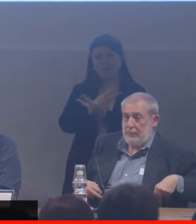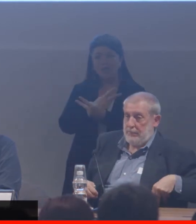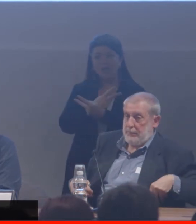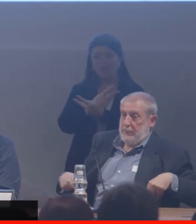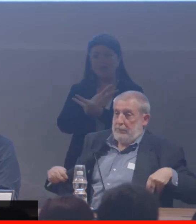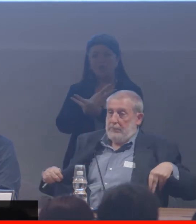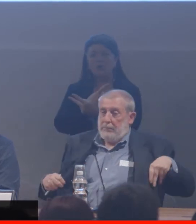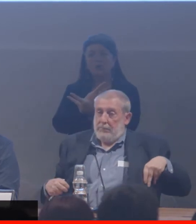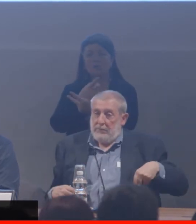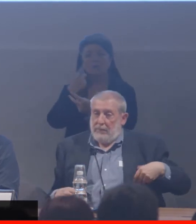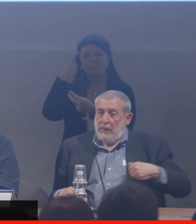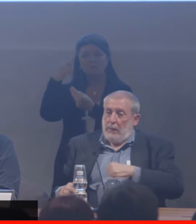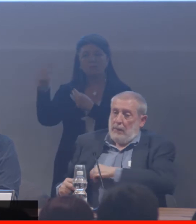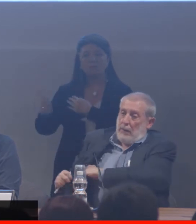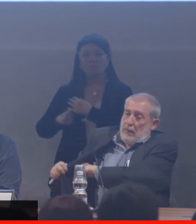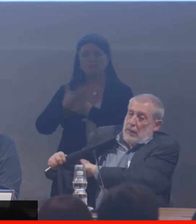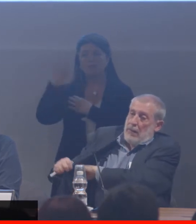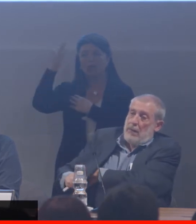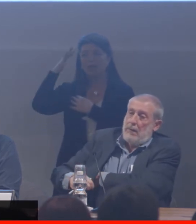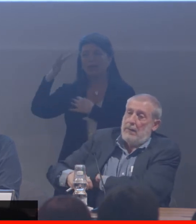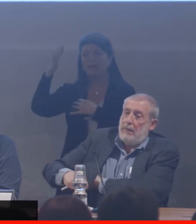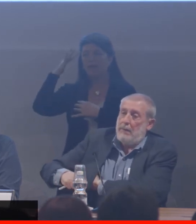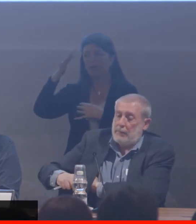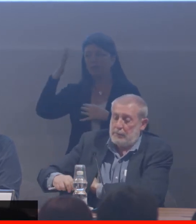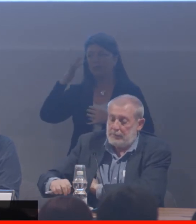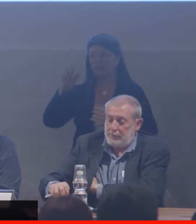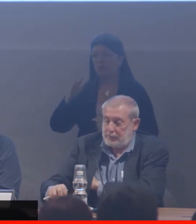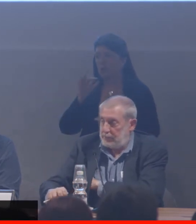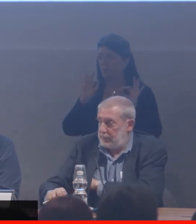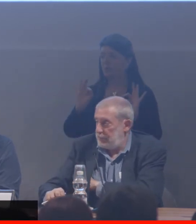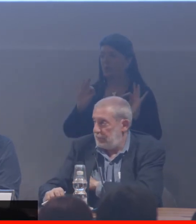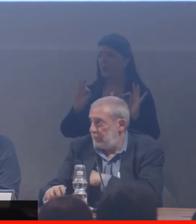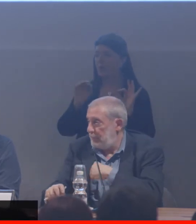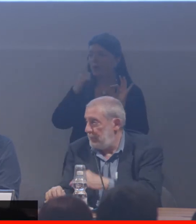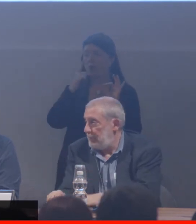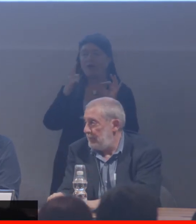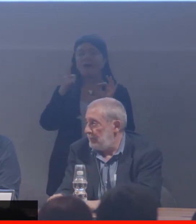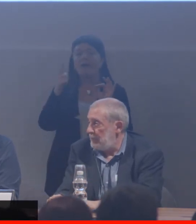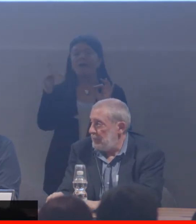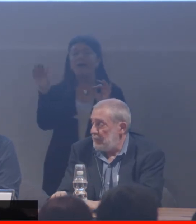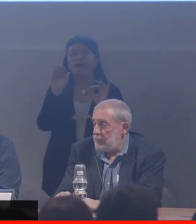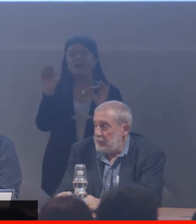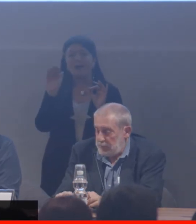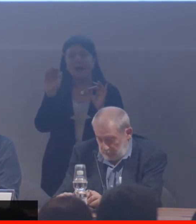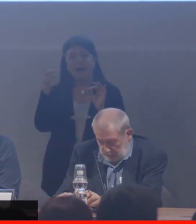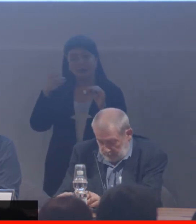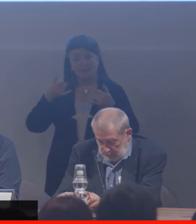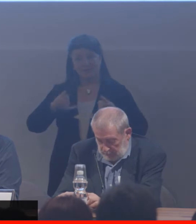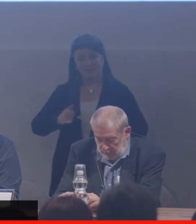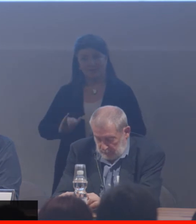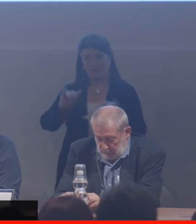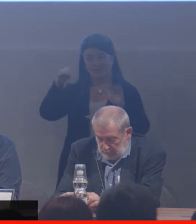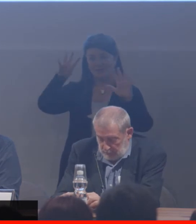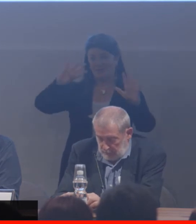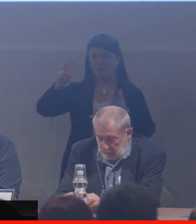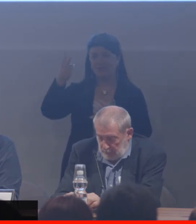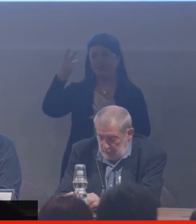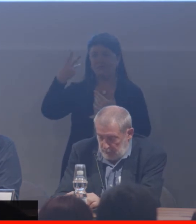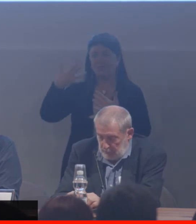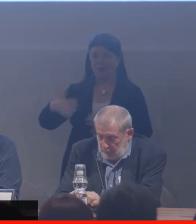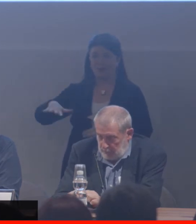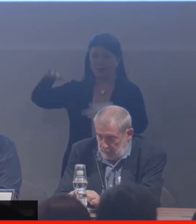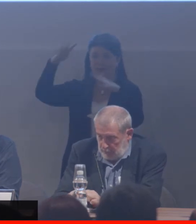riflessione, che i ragazzi nati nel 92, quindi 25 anni fa, e che magari adesso già hanno dei figli,